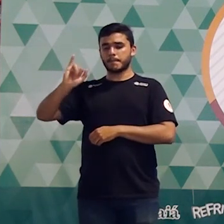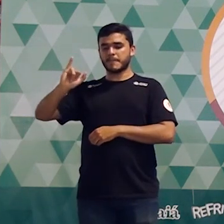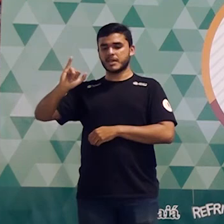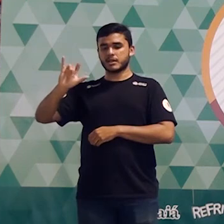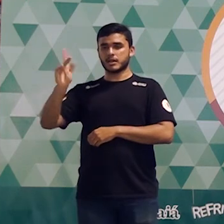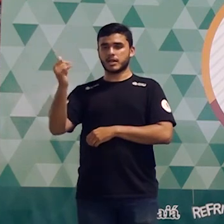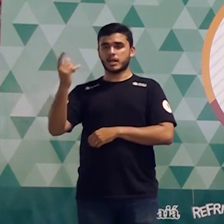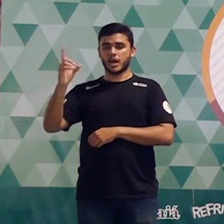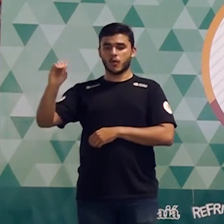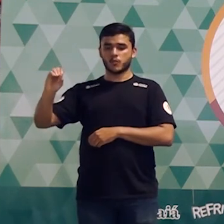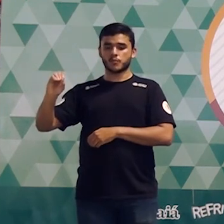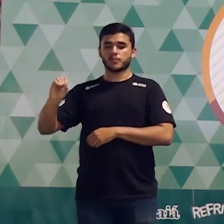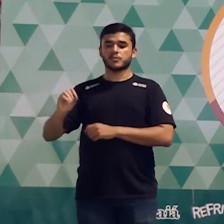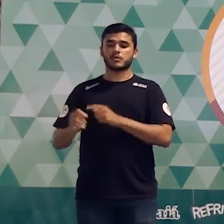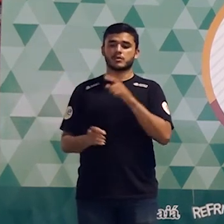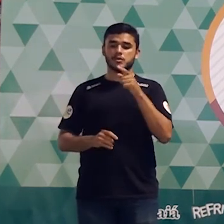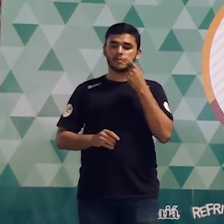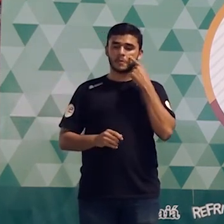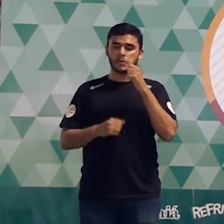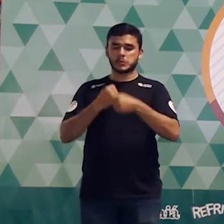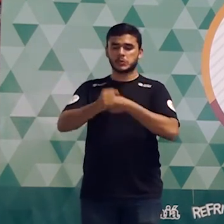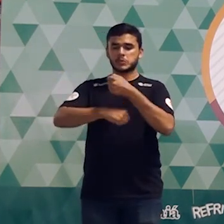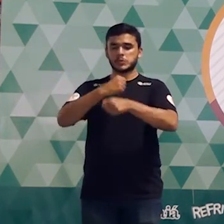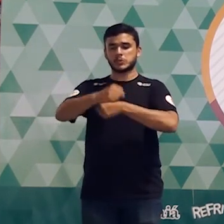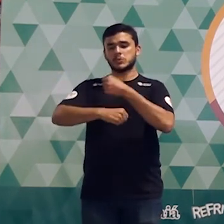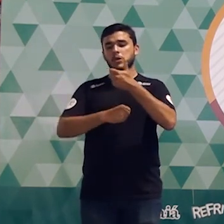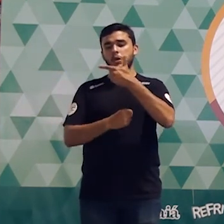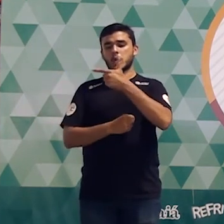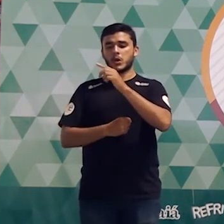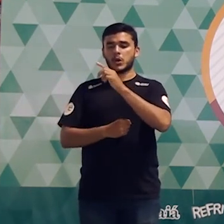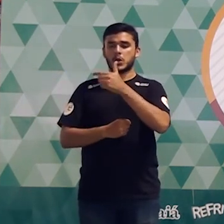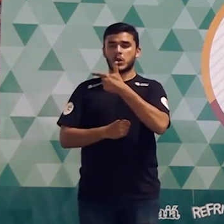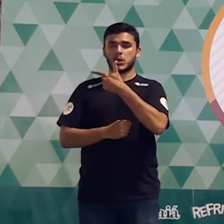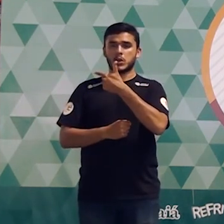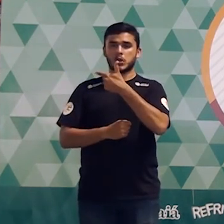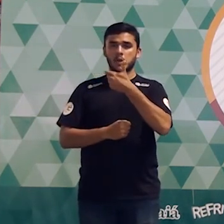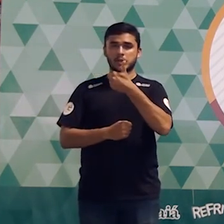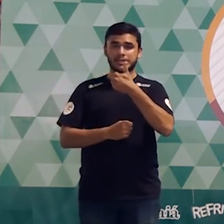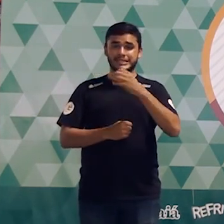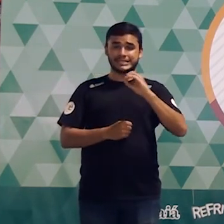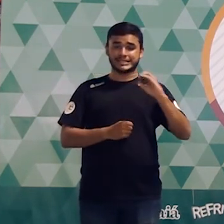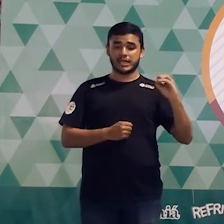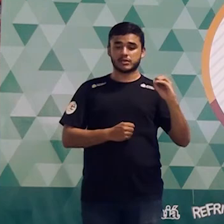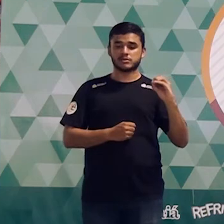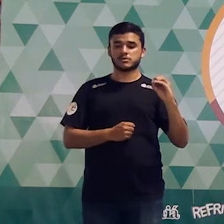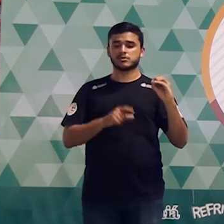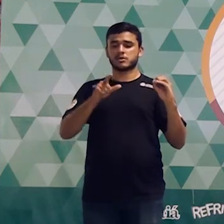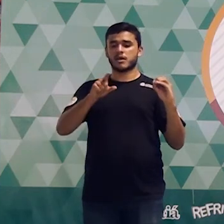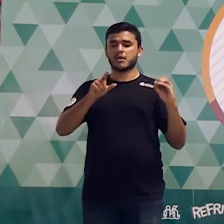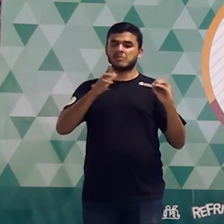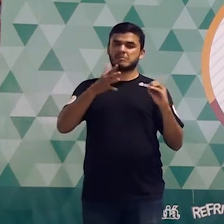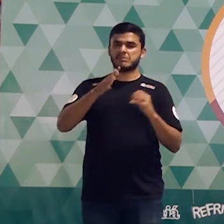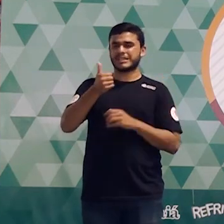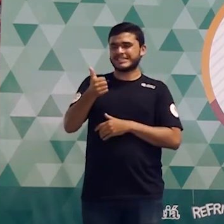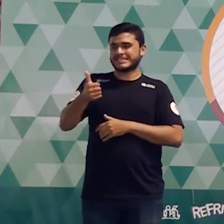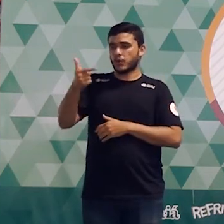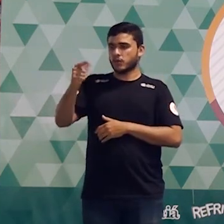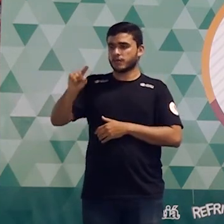12 bilhões de pessoas. Quando as pessoas ouvem isso aí, todo mundo fica espantado, né? Professor, pelo amor de Deus, não vai